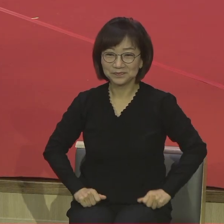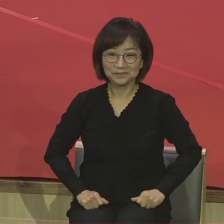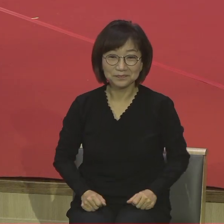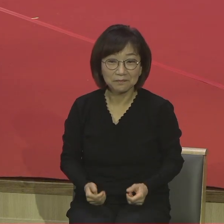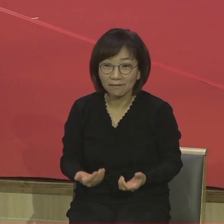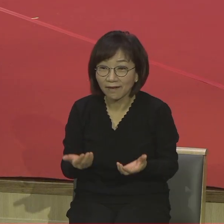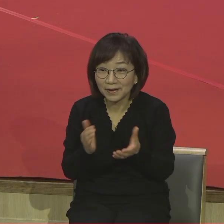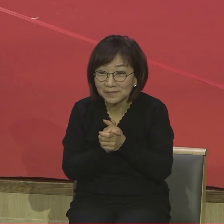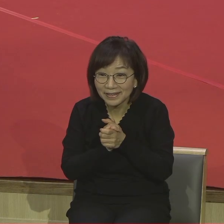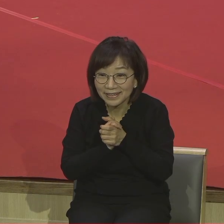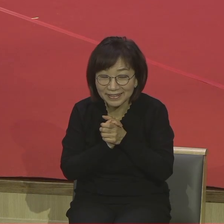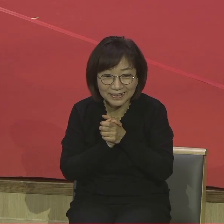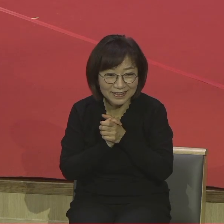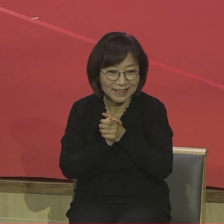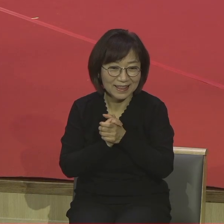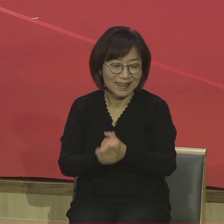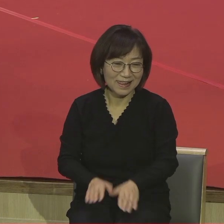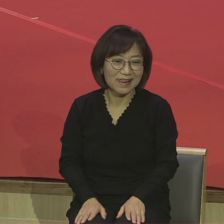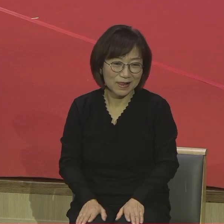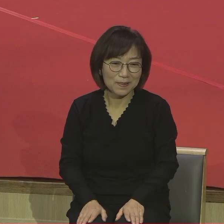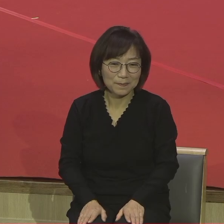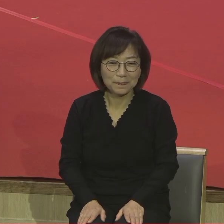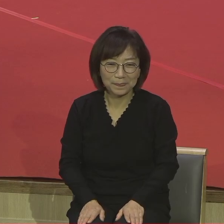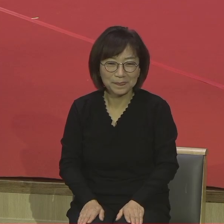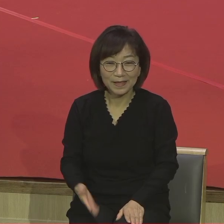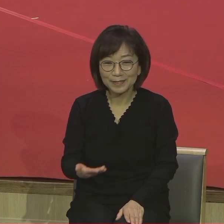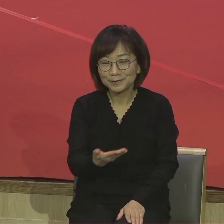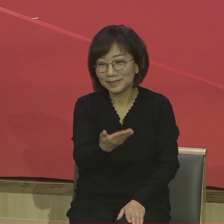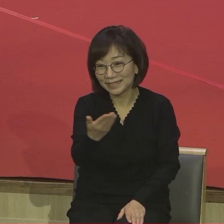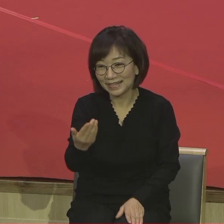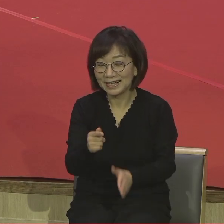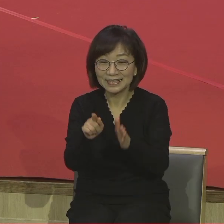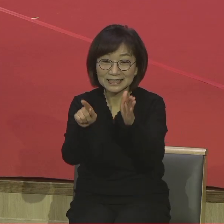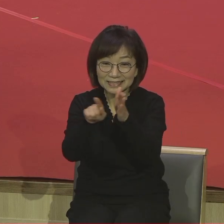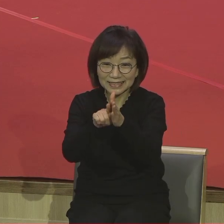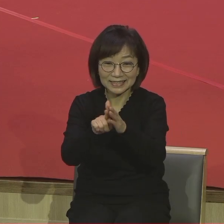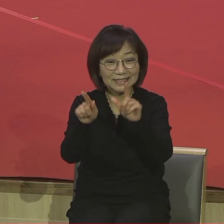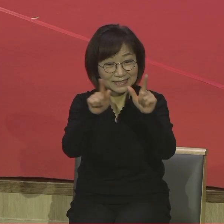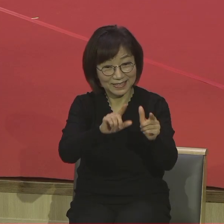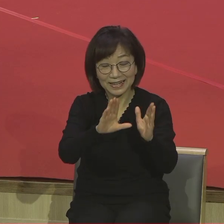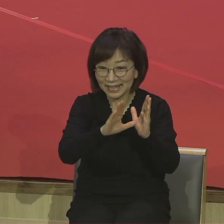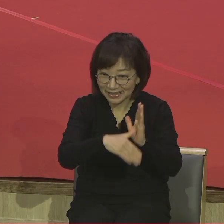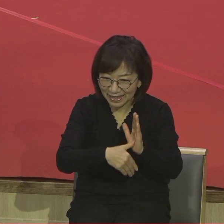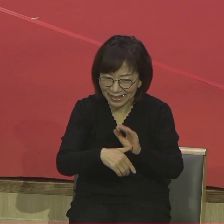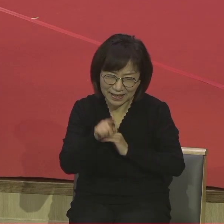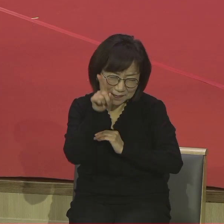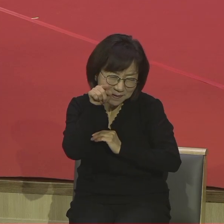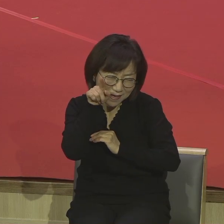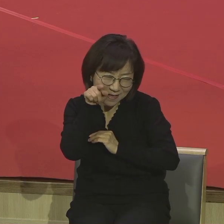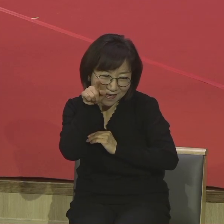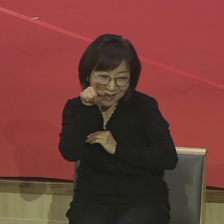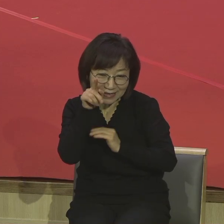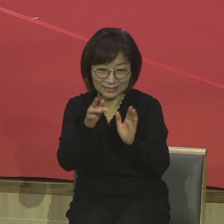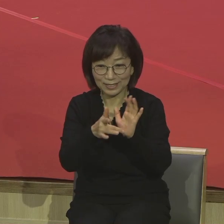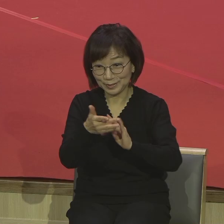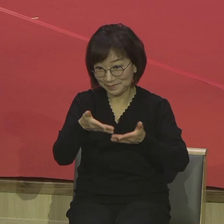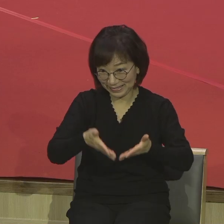아멘. 예, 여러분 신앙생활이 삶이 매일